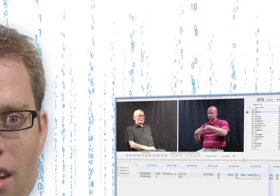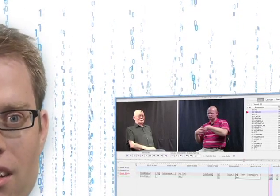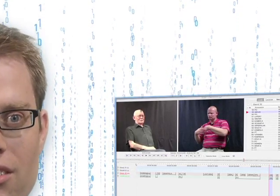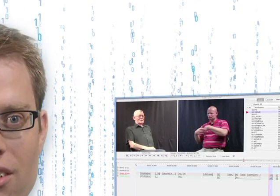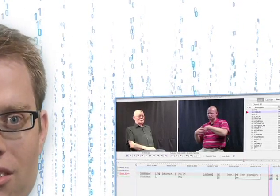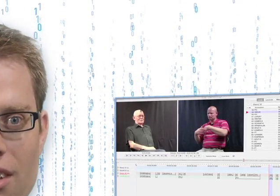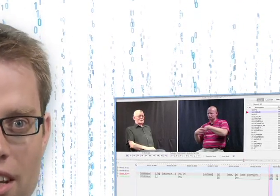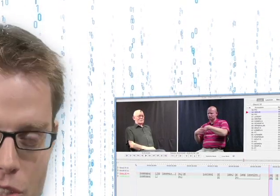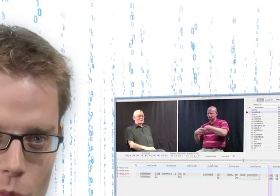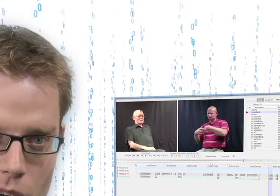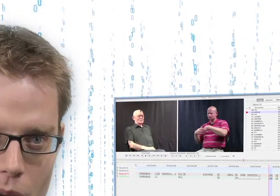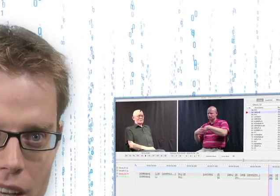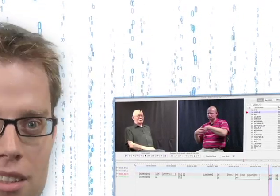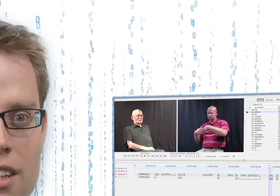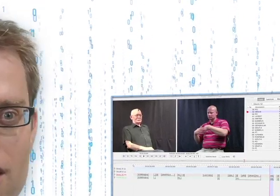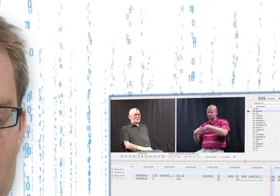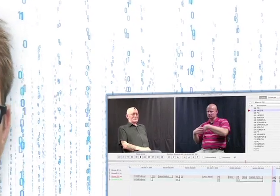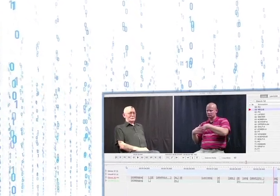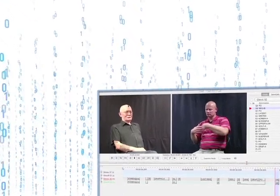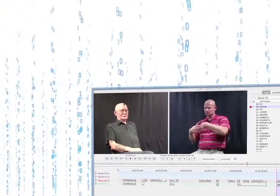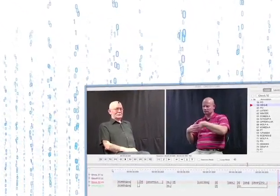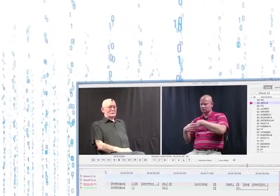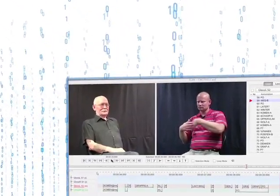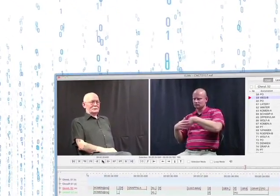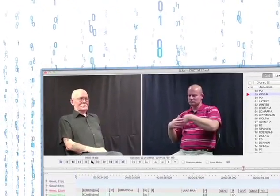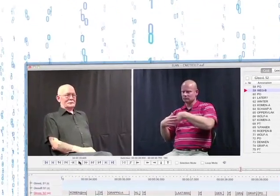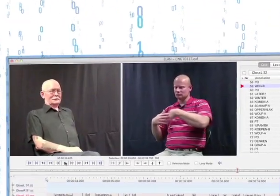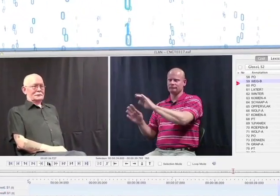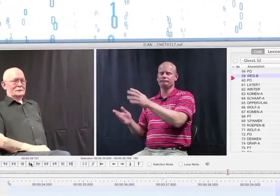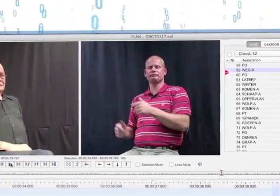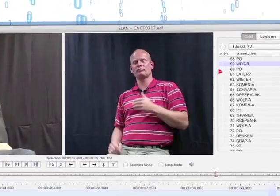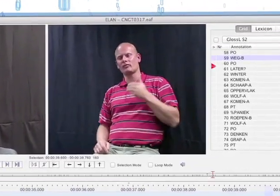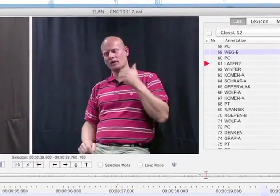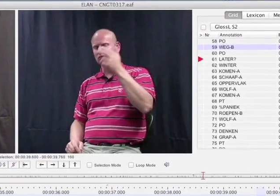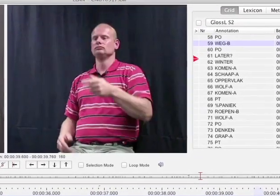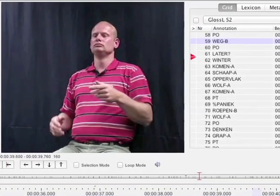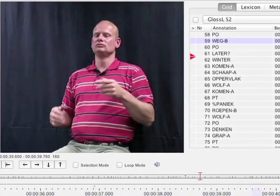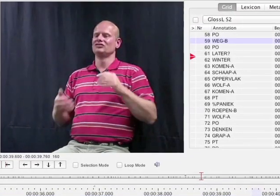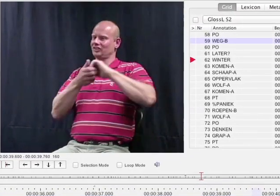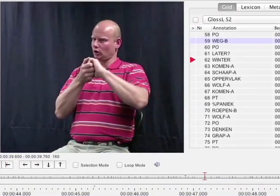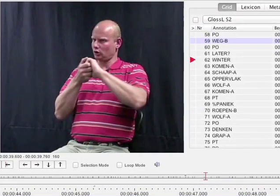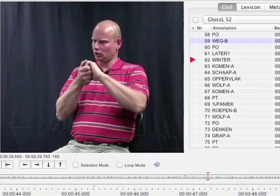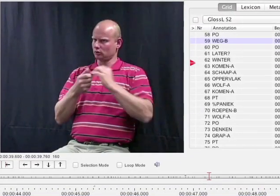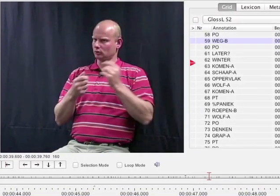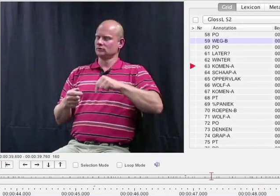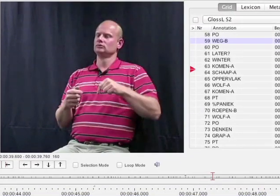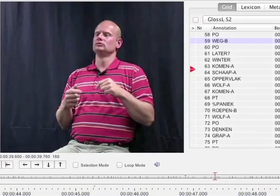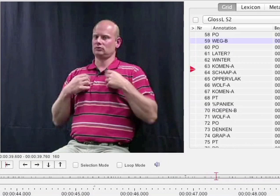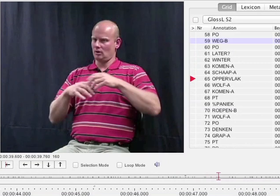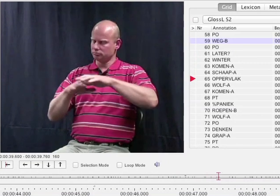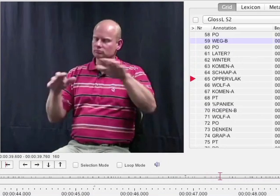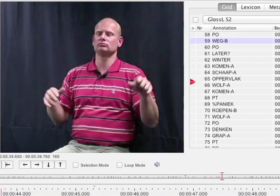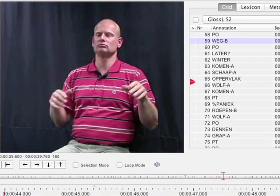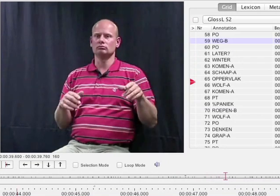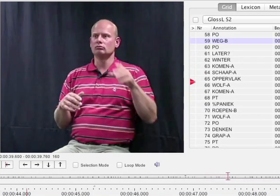Elan en een lexicon programma genaamd Lexus. Elan is een annotatie tool om media te annoteren. En binnen